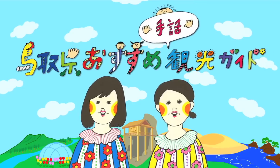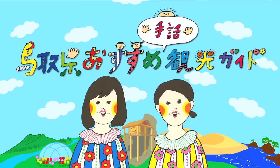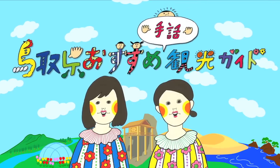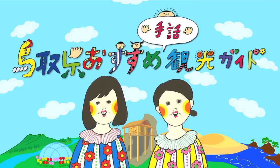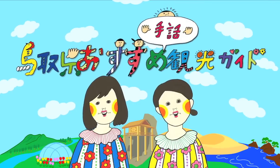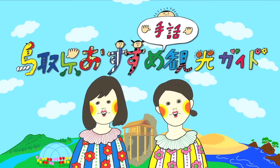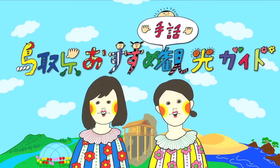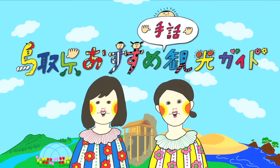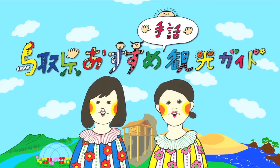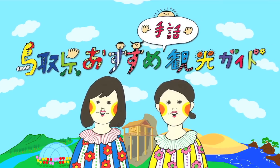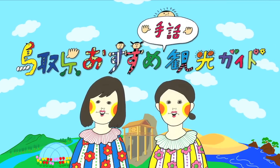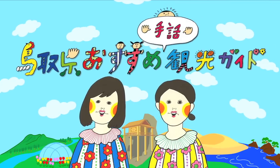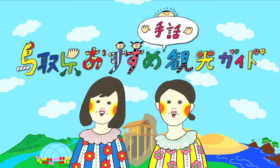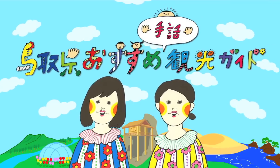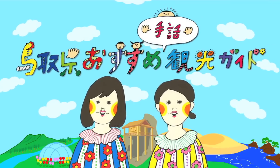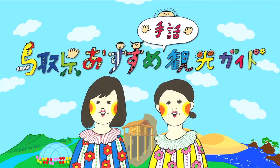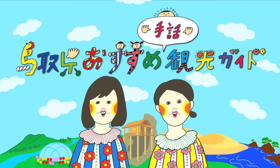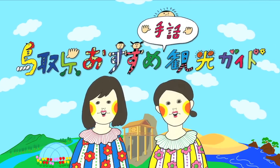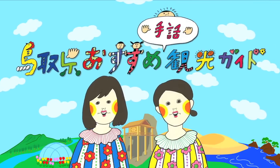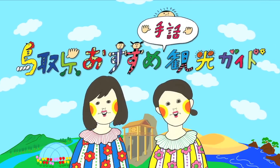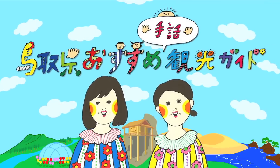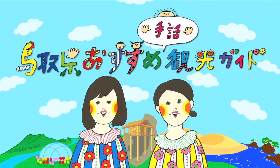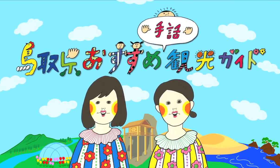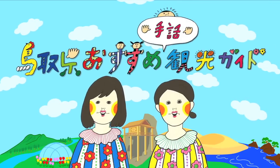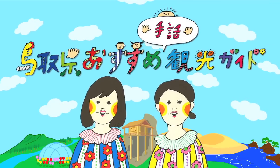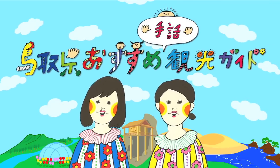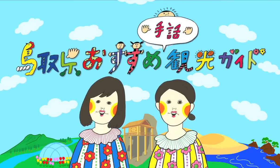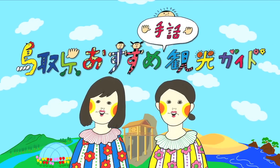シワガイドによる鳥取県おすめ観光